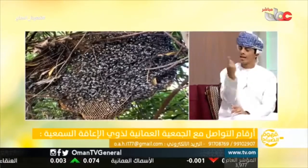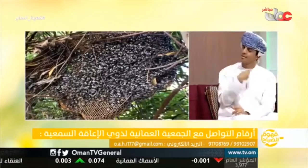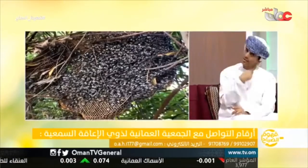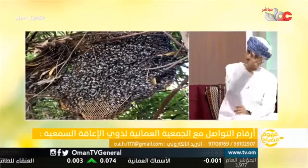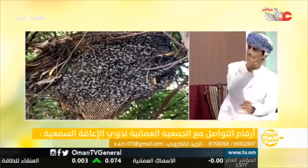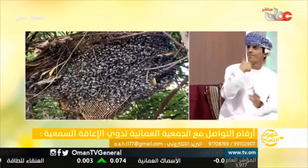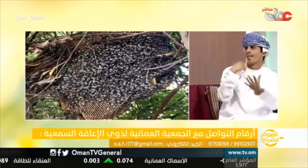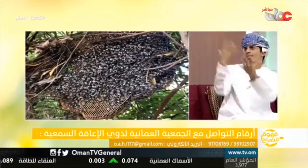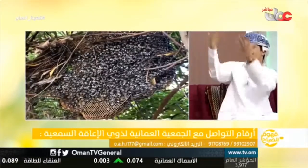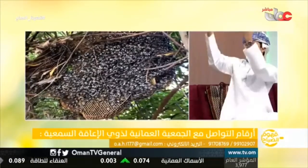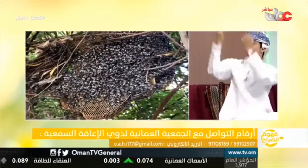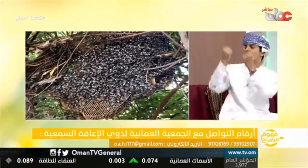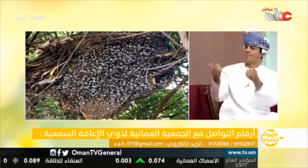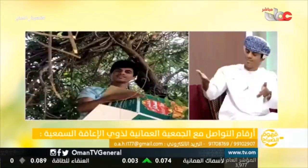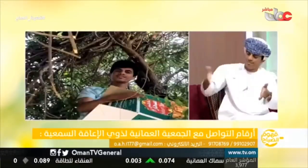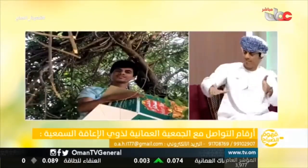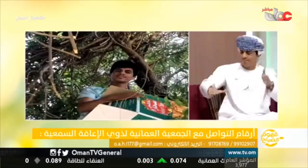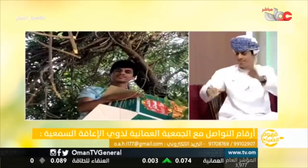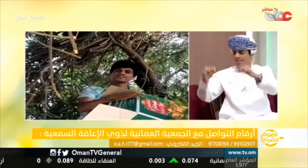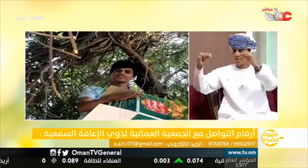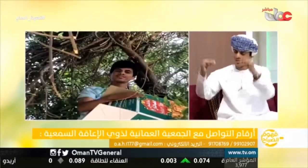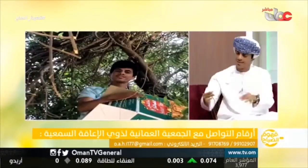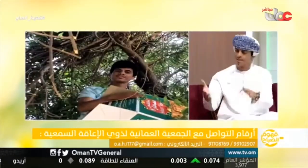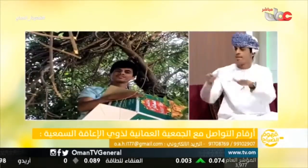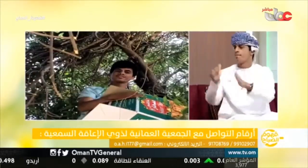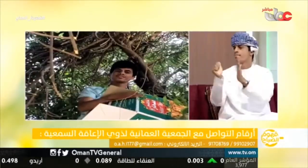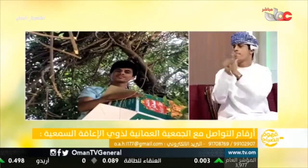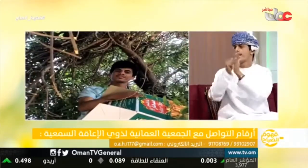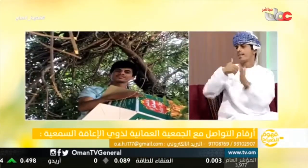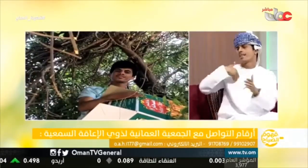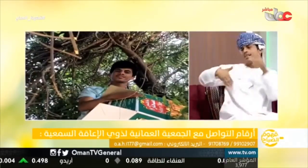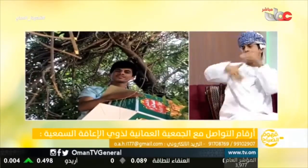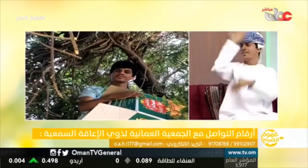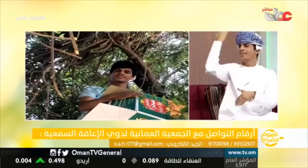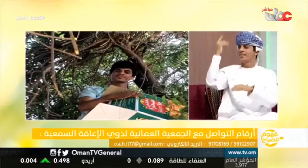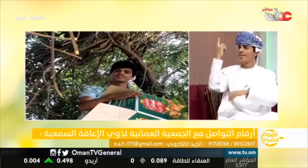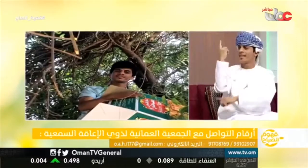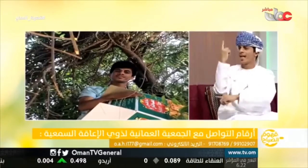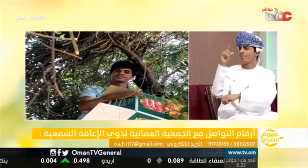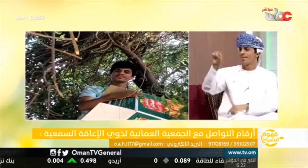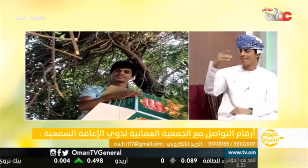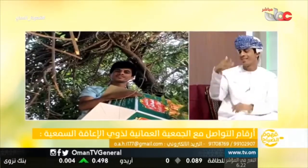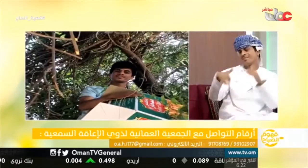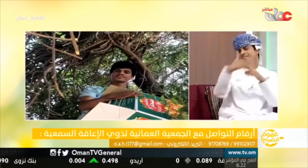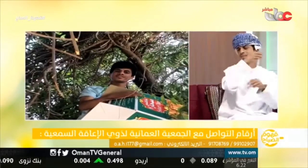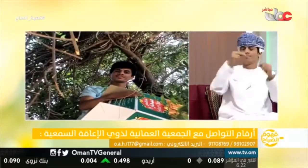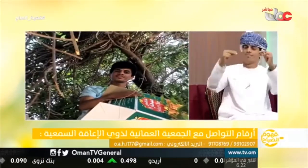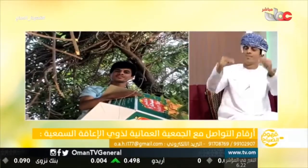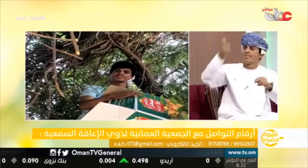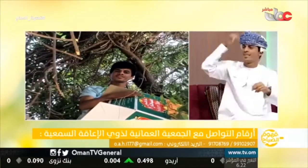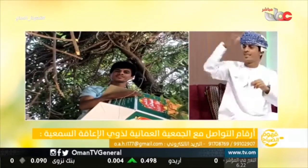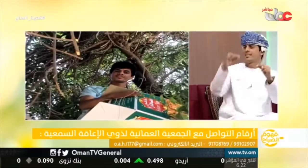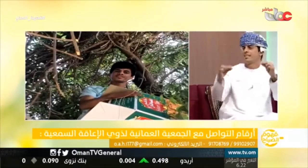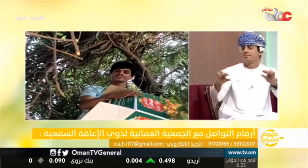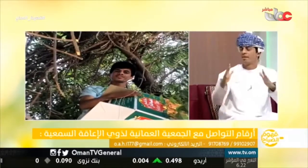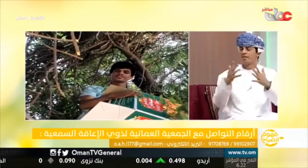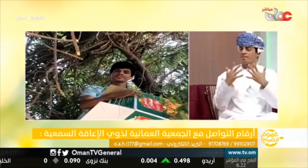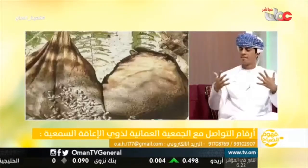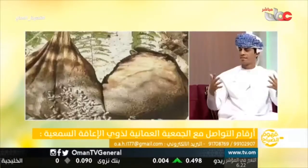أنا أستفيد دائما من ناحية هذه، وأيضا أقوم بتعبيته وأصدره